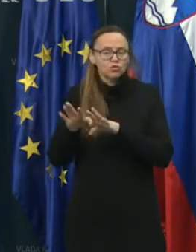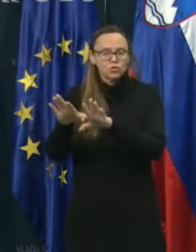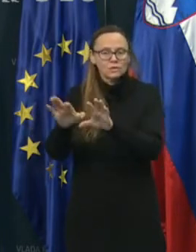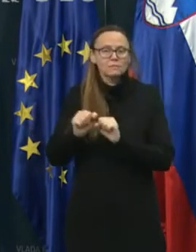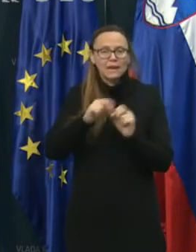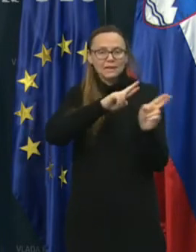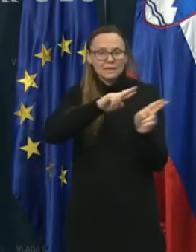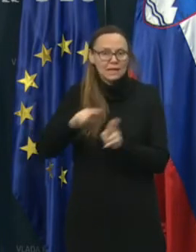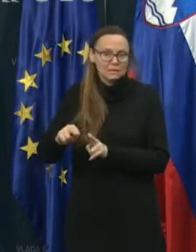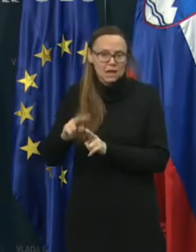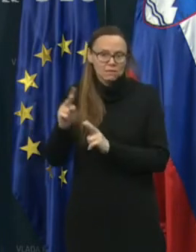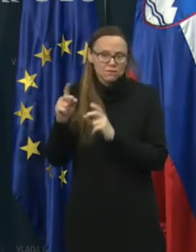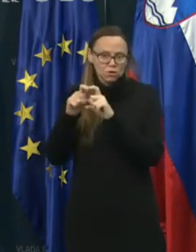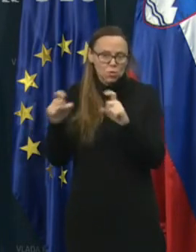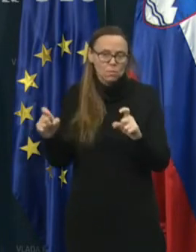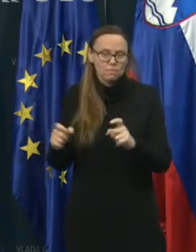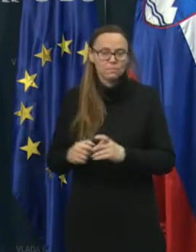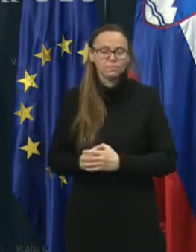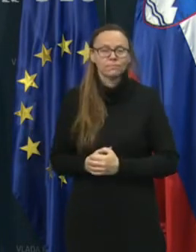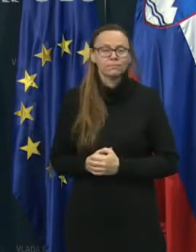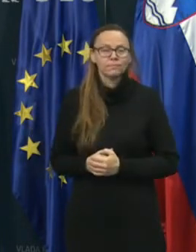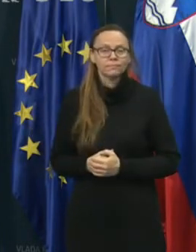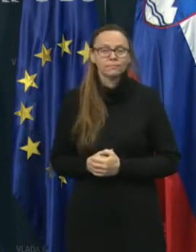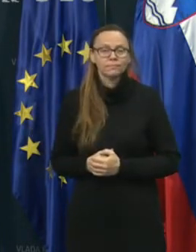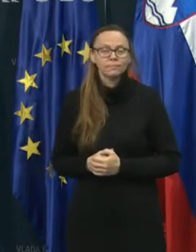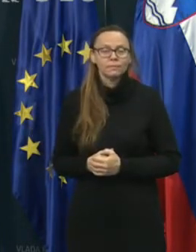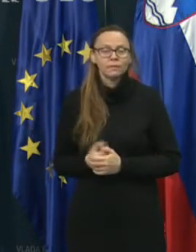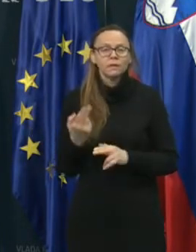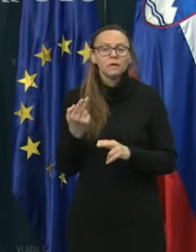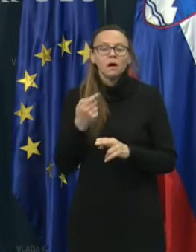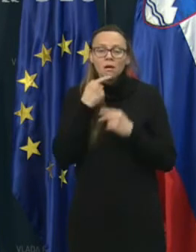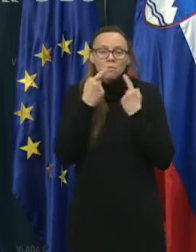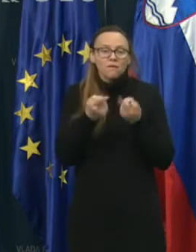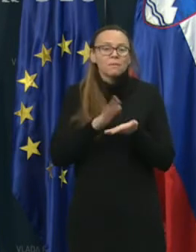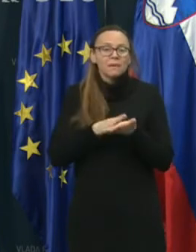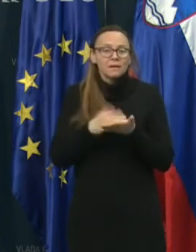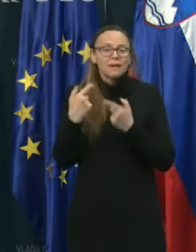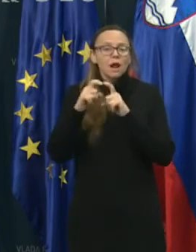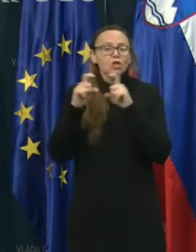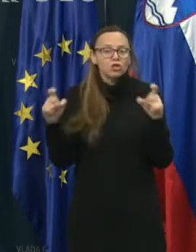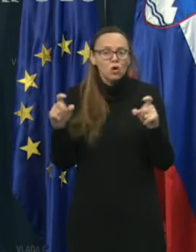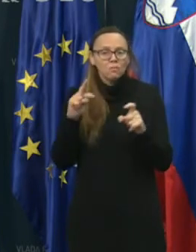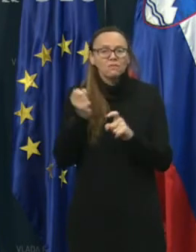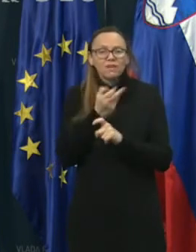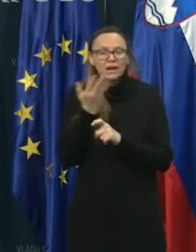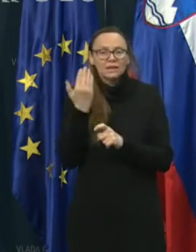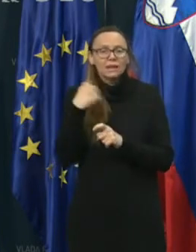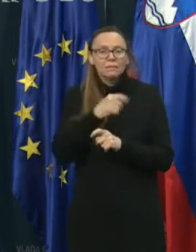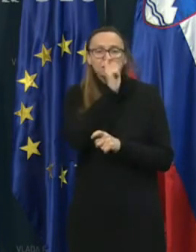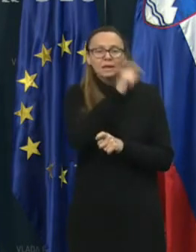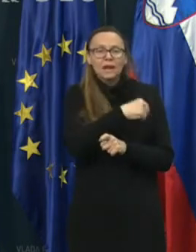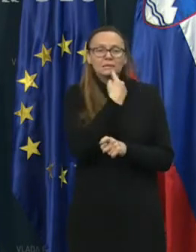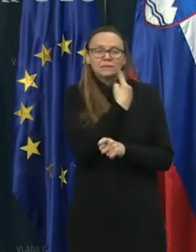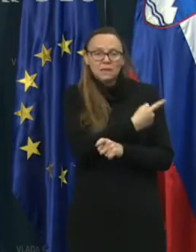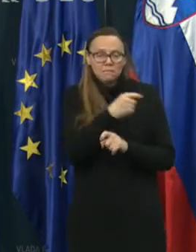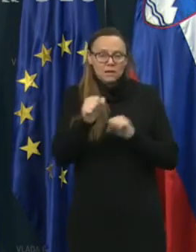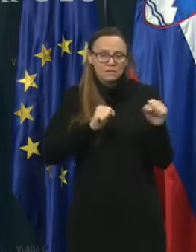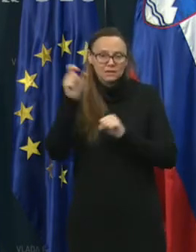sprejeti nazaj v dom. Naj povem primer iz doma, v katerem sem bila sama direktorica.